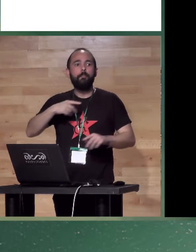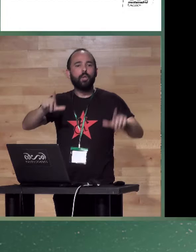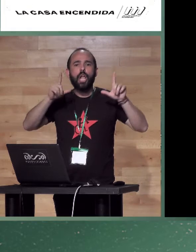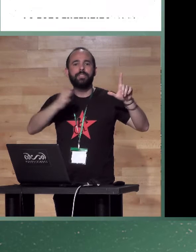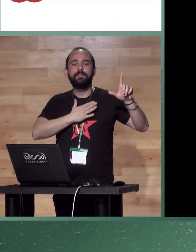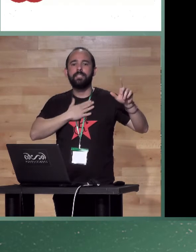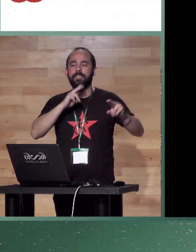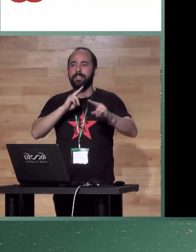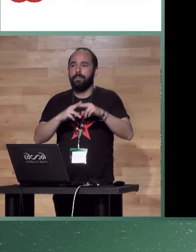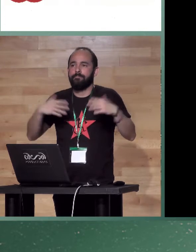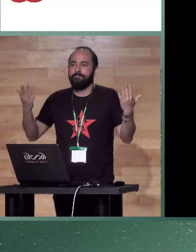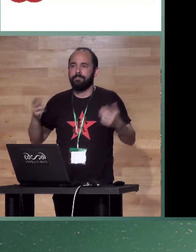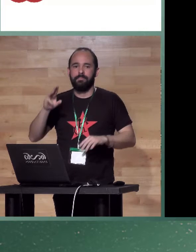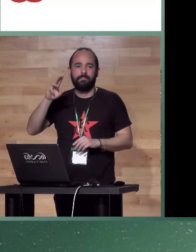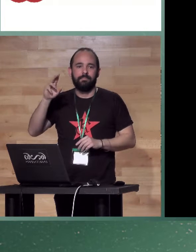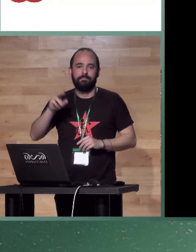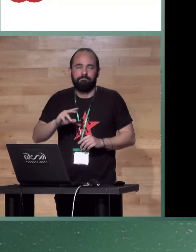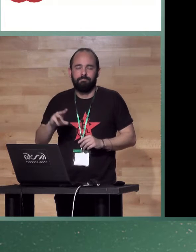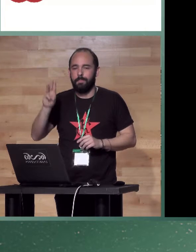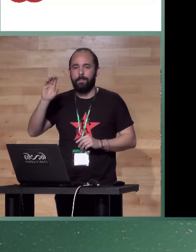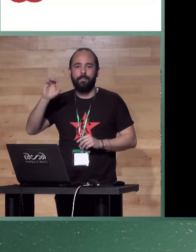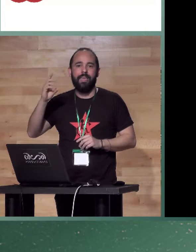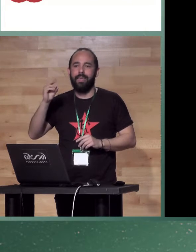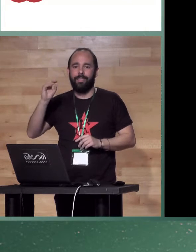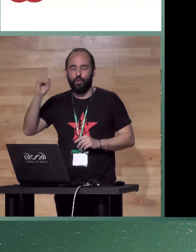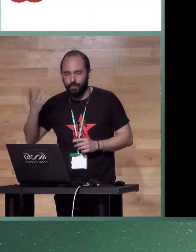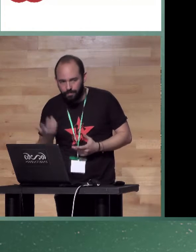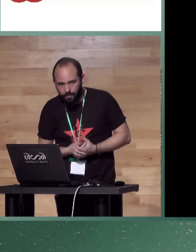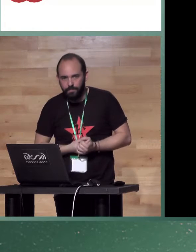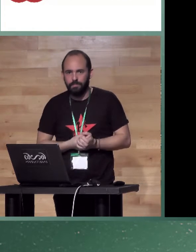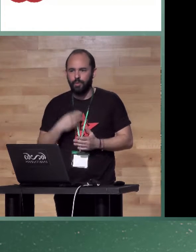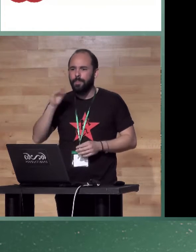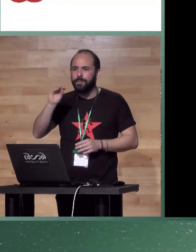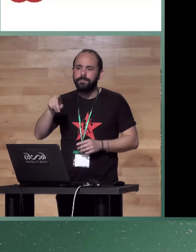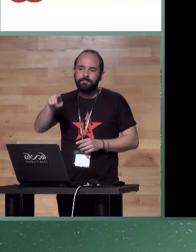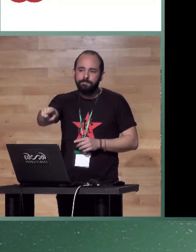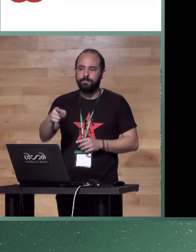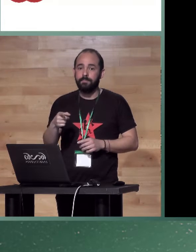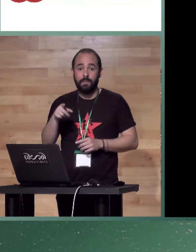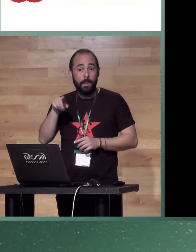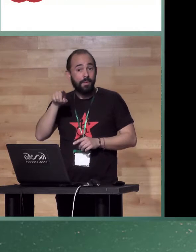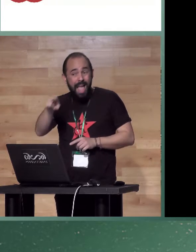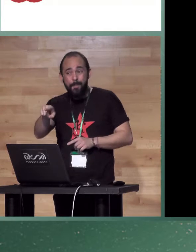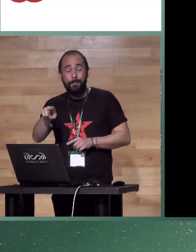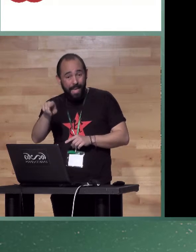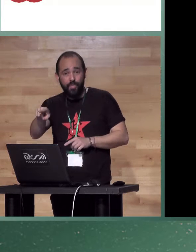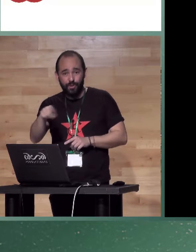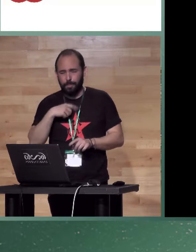tienen una idea, tienen un protagonista que se llama Pedro, pongamos. Y yo le pregunto